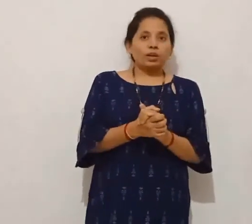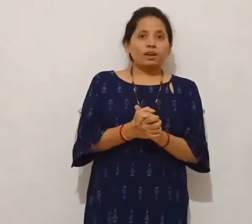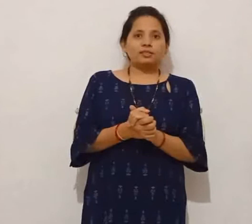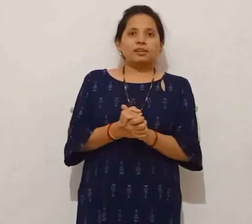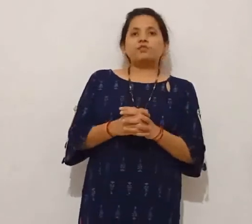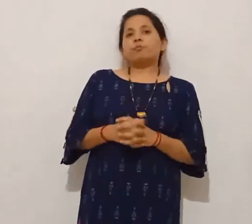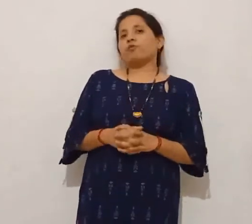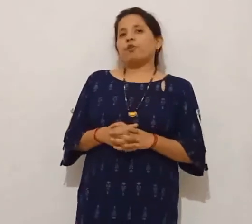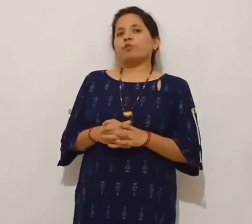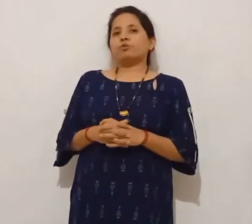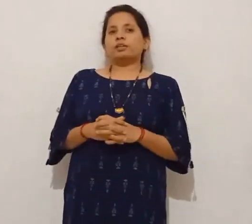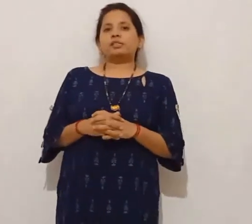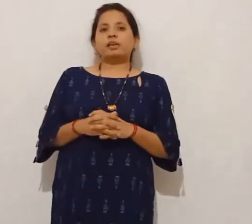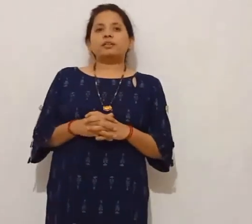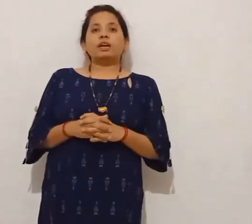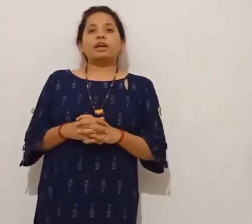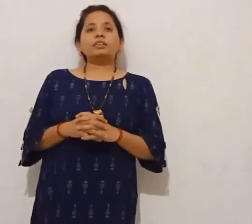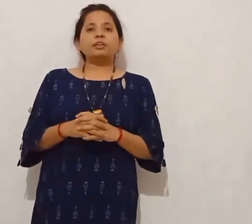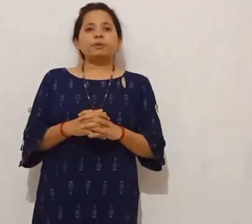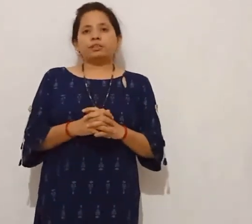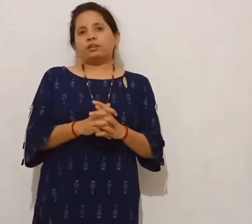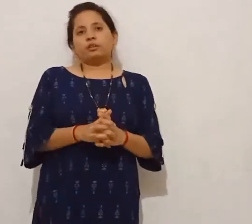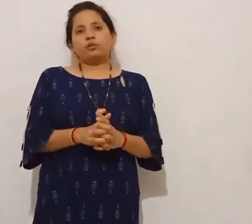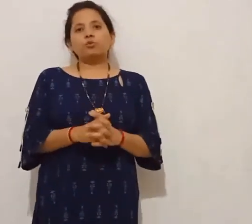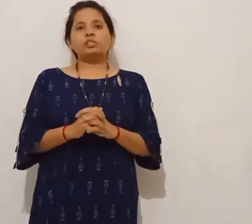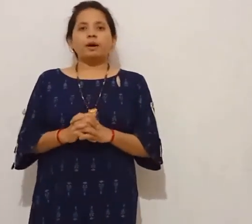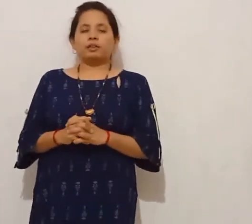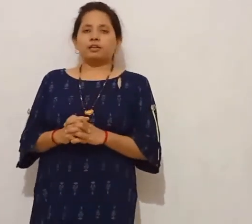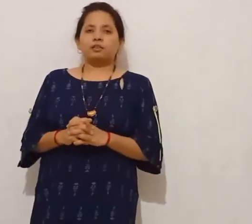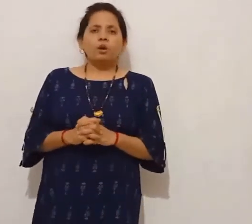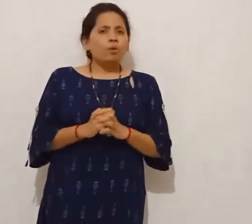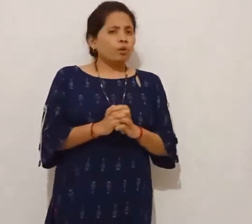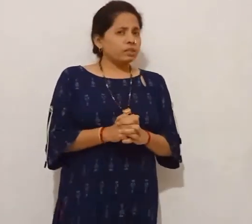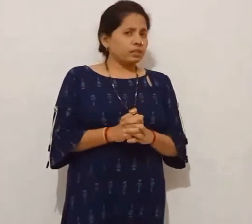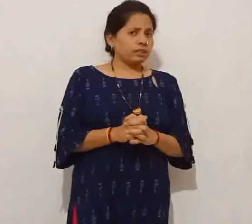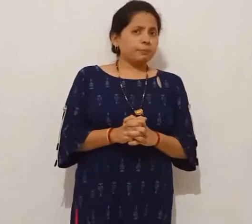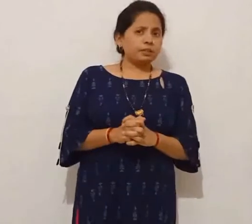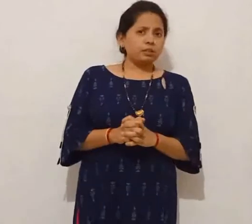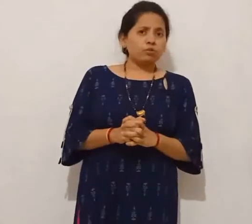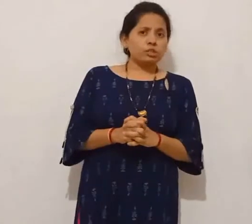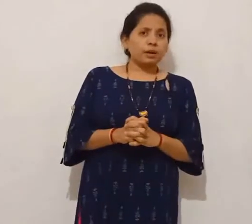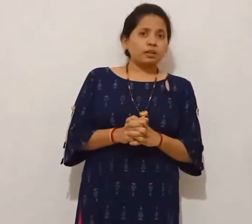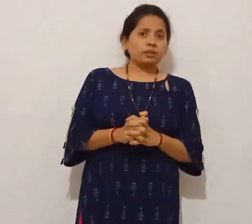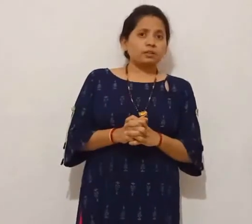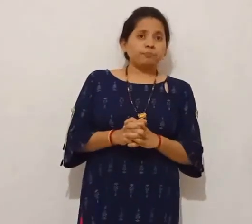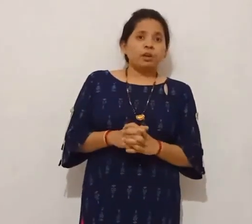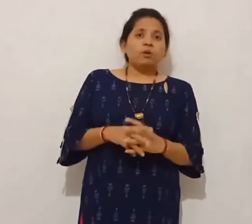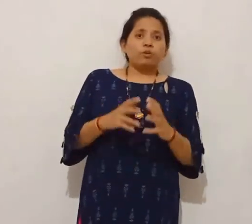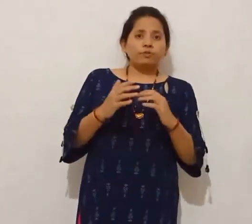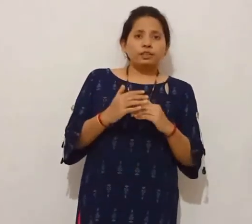गाइस, वी मूव फॉरवर्ड टू अंडरस्टैंड इंटरमीडिएट गुड्स मार्केट. व्हाट इज इंटरमीडिएट गुड्स मार्केट? व्हाटएवर